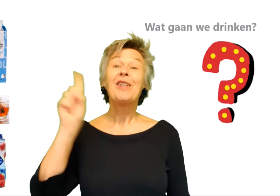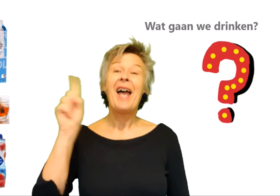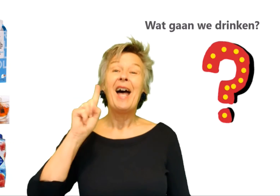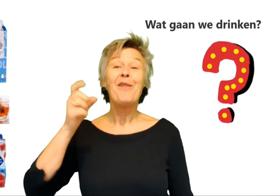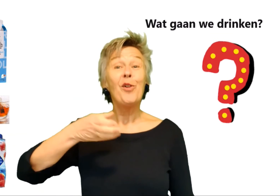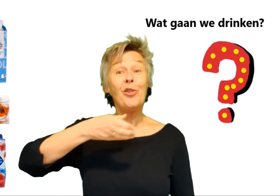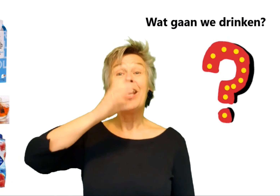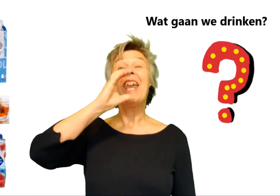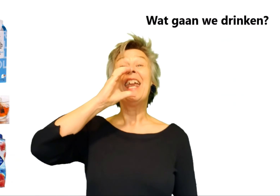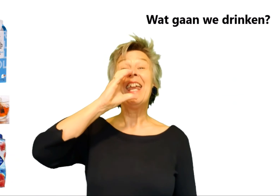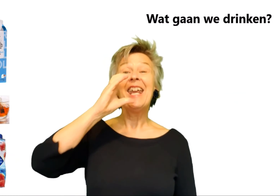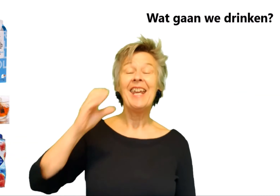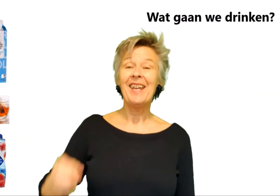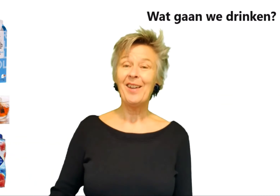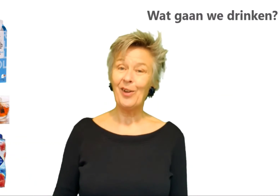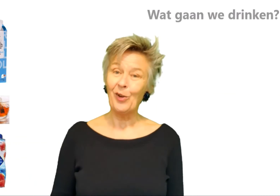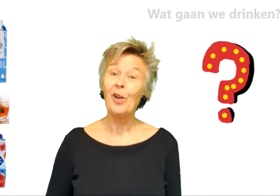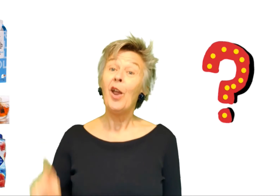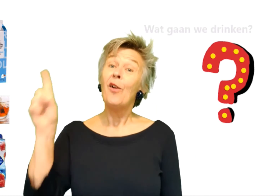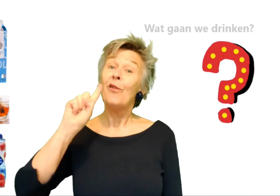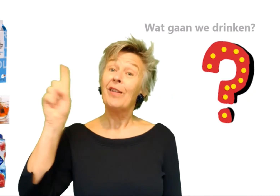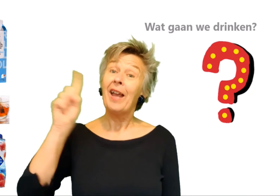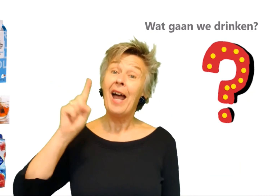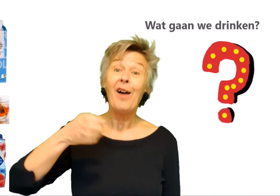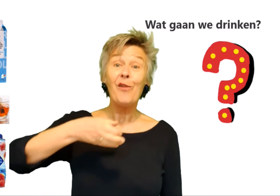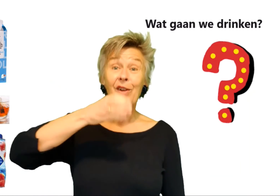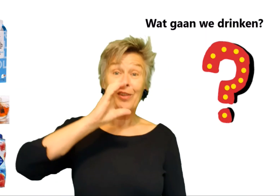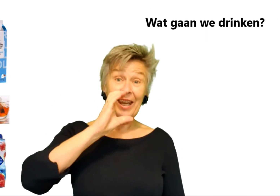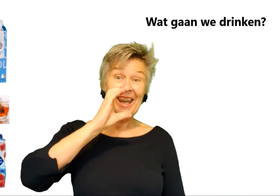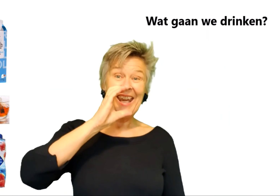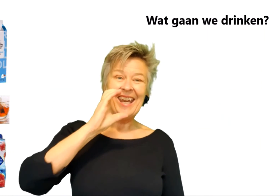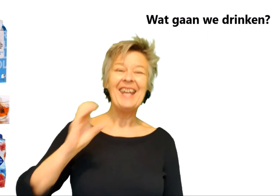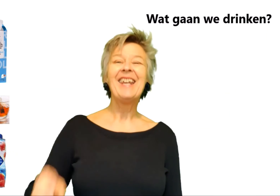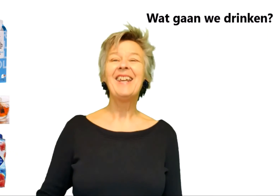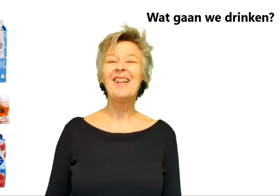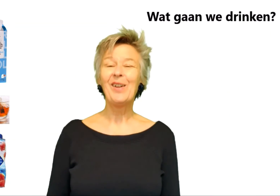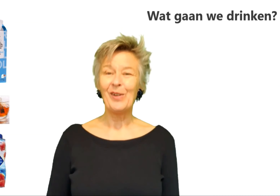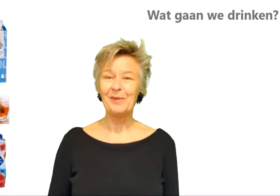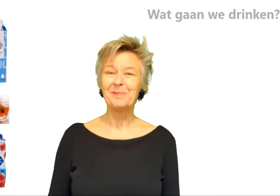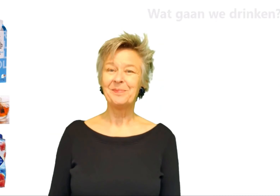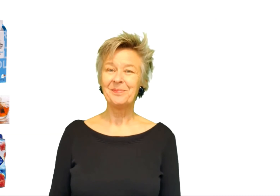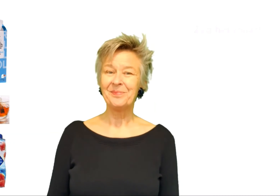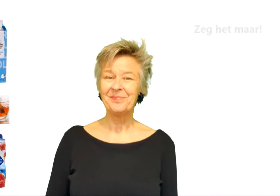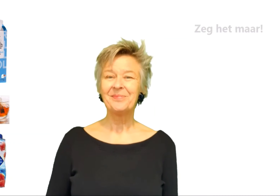Wat gaan we drinken? Wat gaan we drinken?